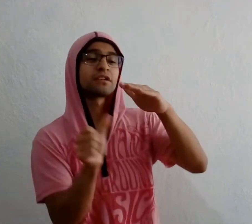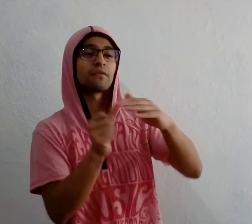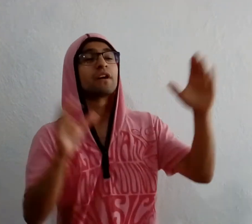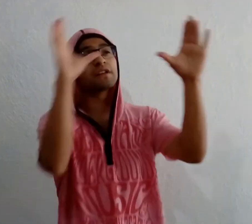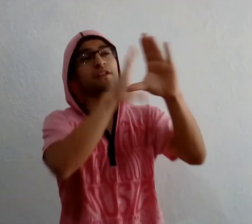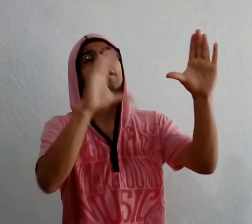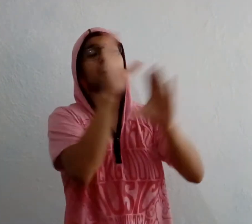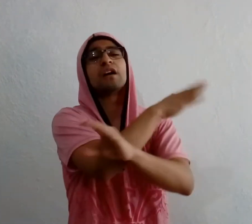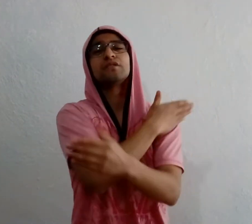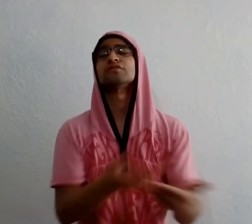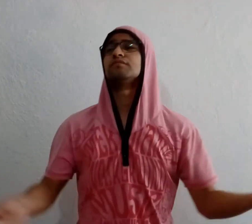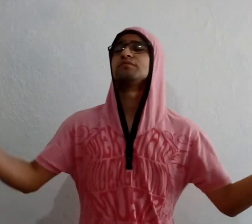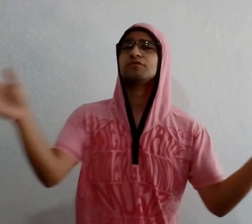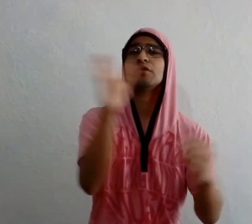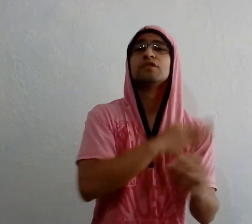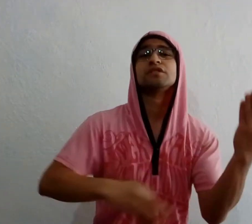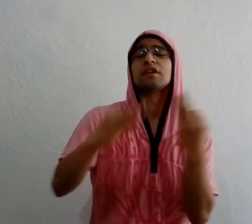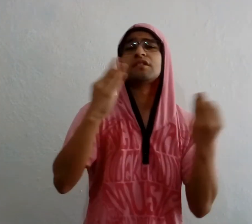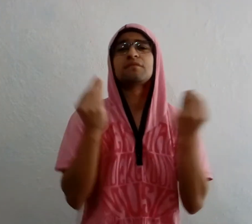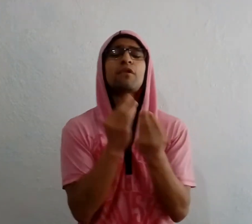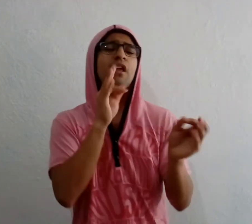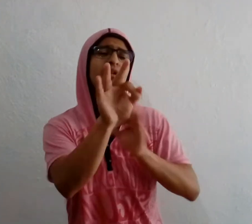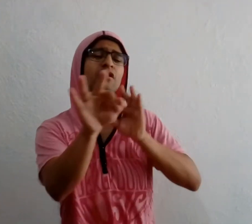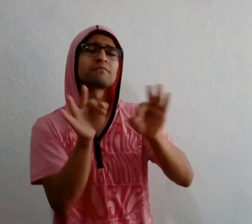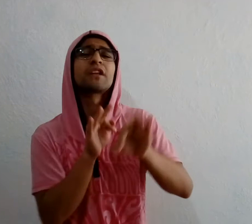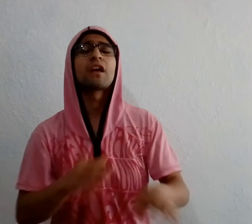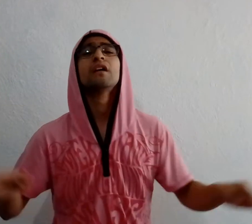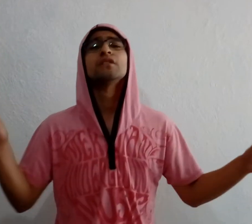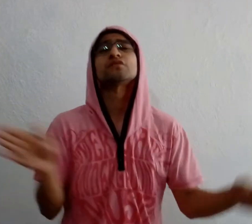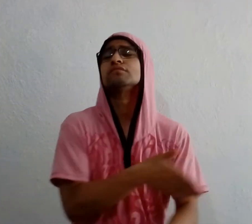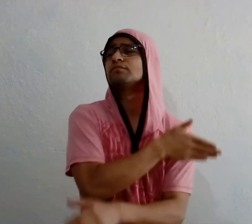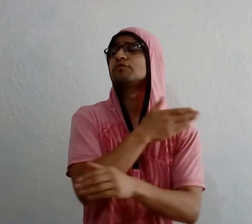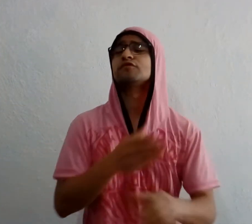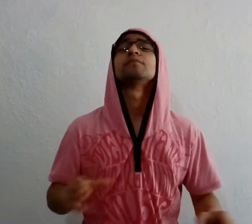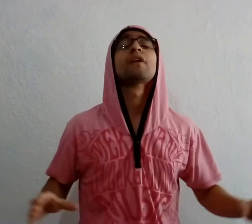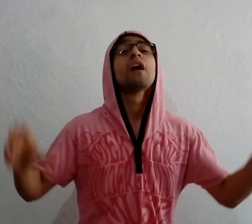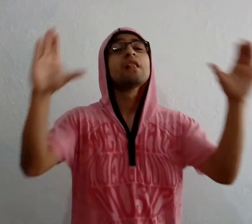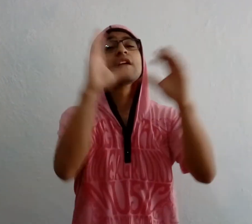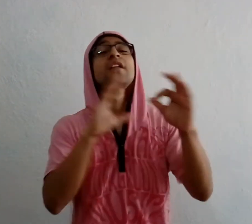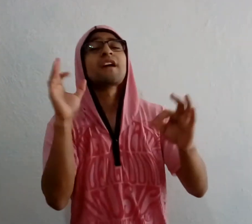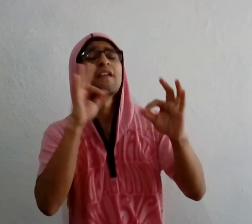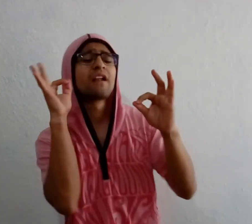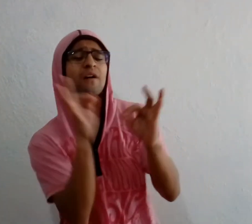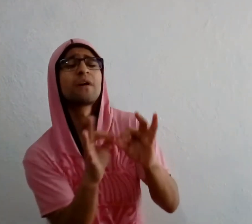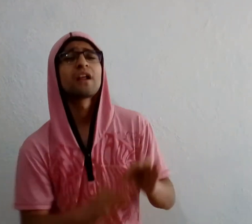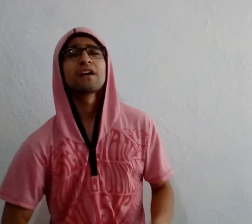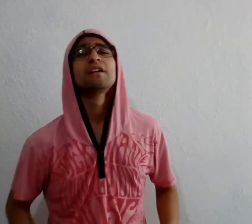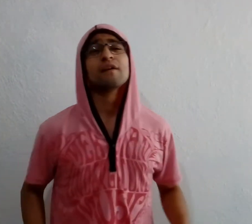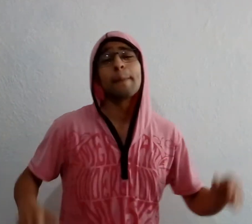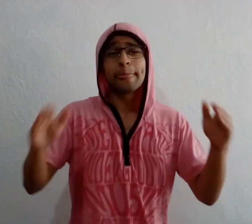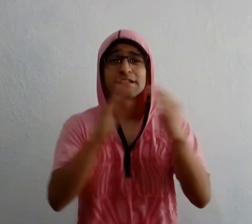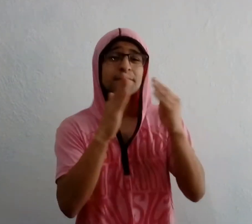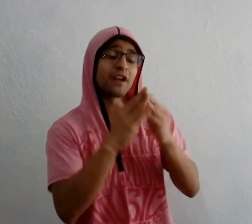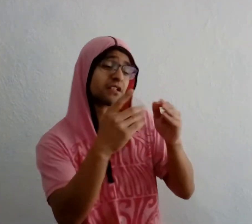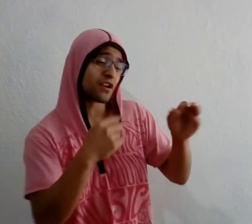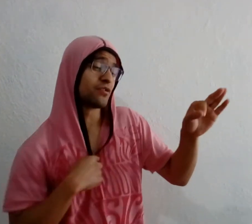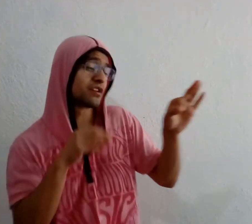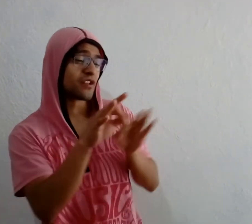en cuarentena. Zoom, zoom, se activó la colmena. Zoom, zoom, lírica de la buena. Desde mi casa conectado a